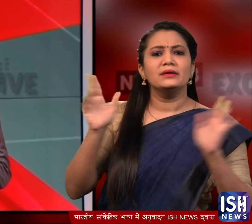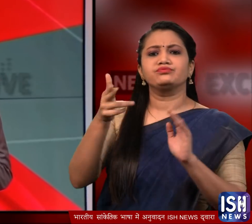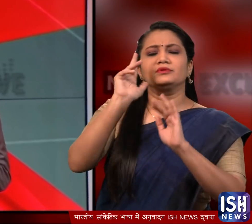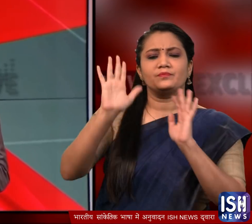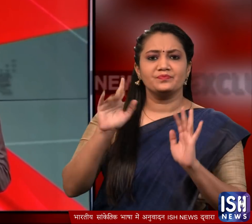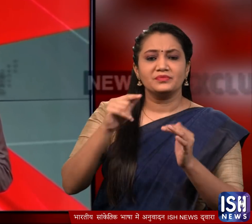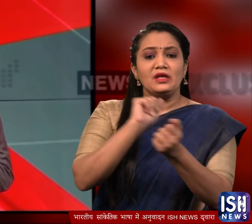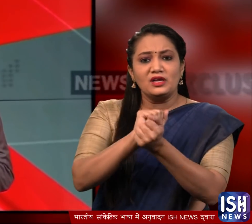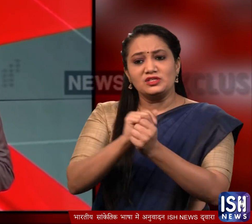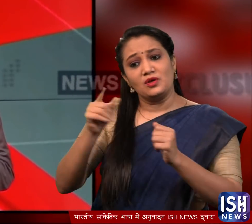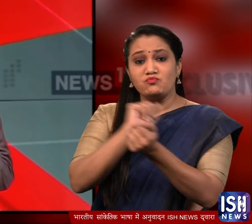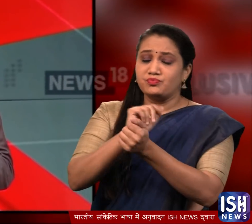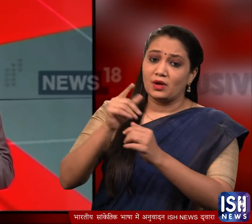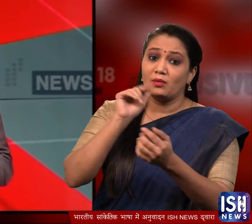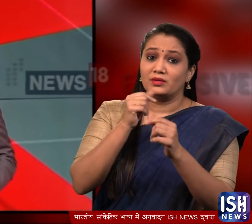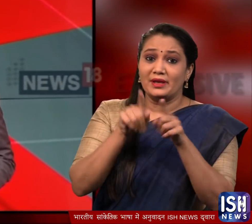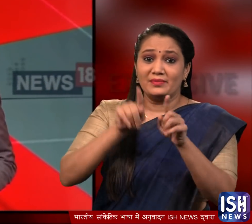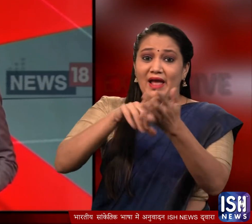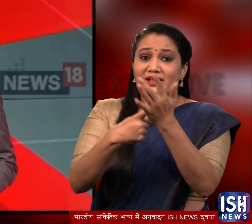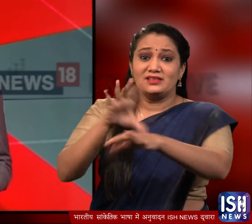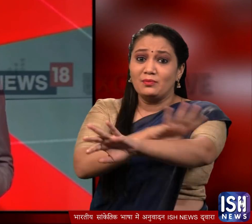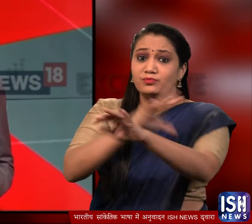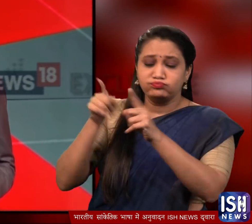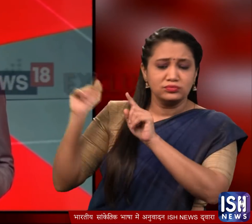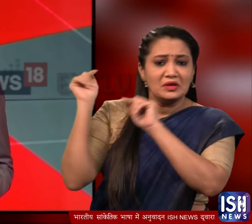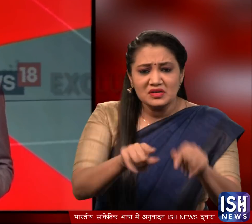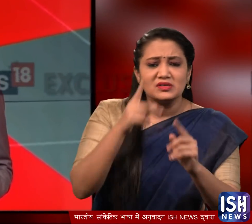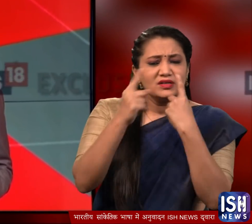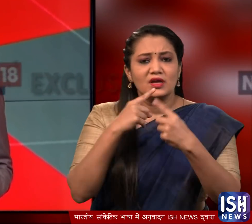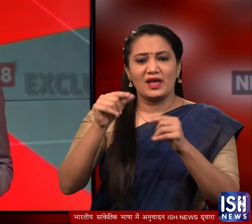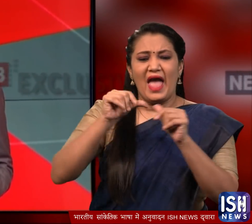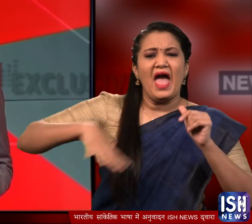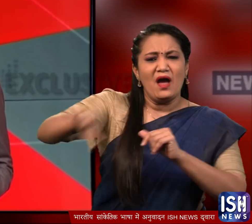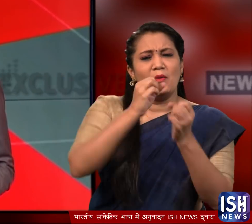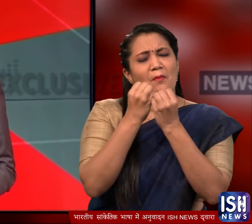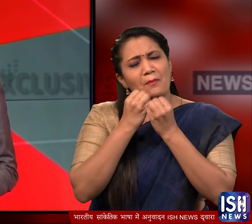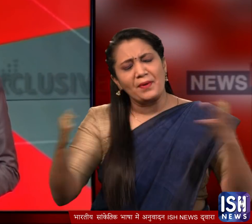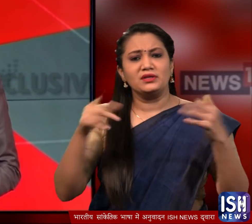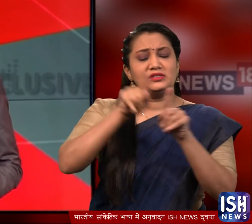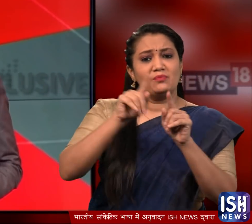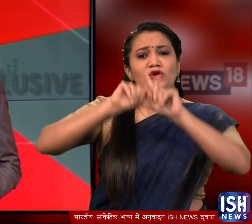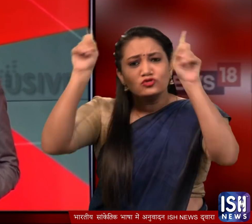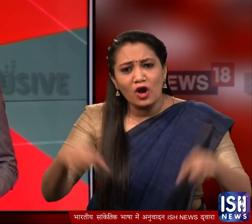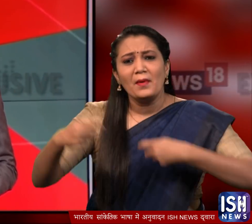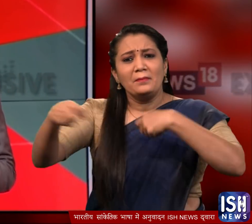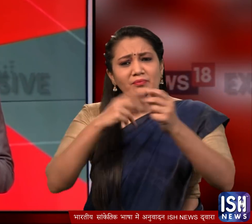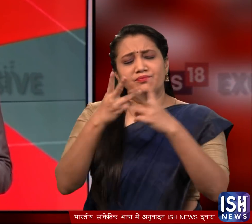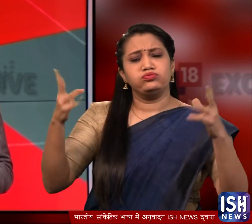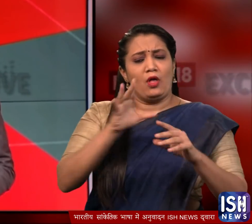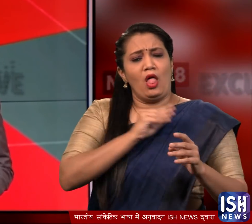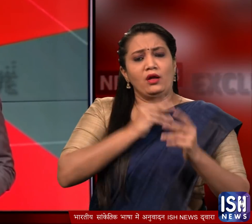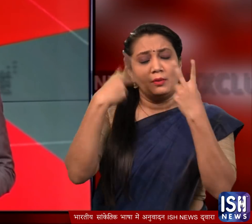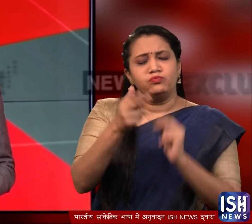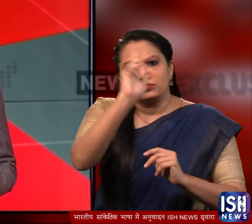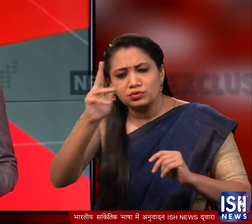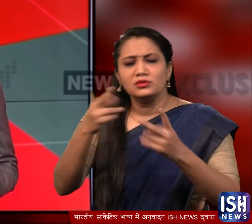गोली चलाई और राजस्थान पुलिस को खुली चुनौती देकर निकल गए। पिछले कुछ दिनों से अलवर में बदमाशों के गिरोह कारोबारियों और दुकानदारों को लगातार